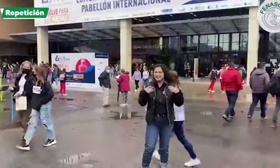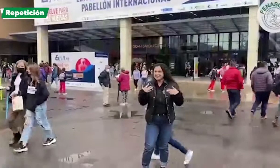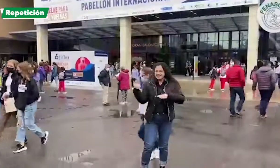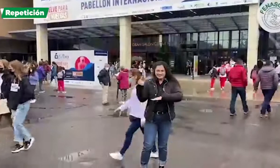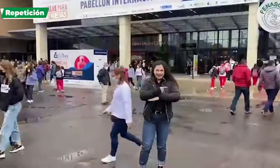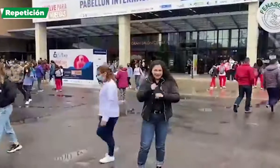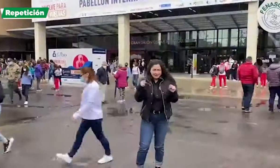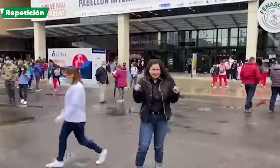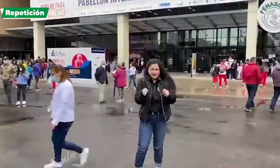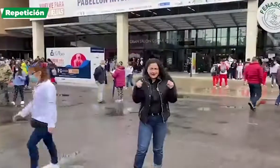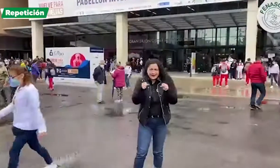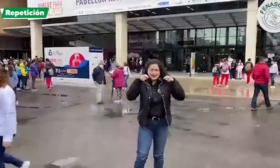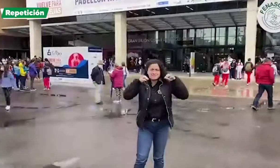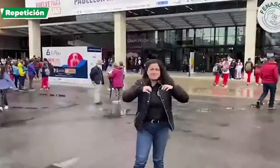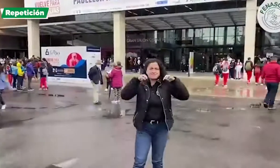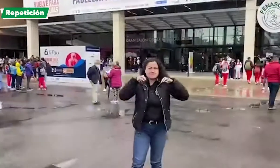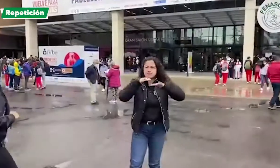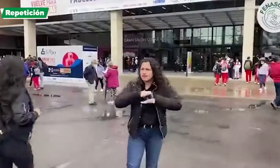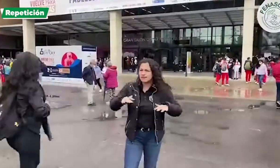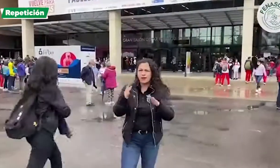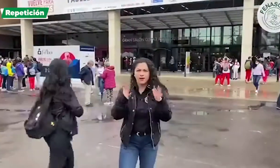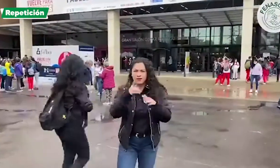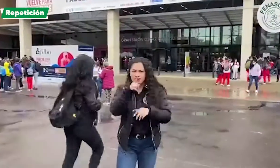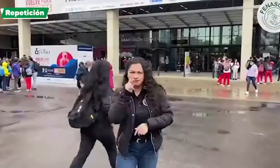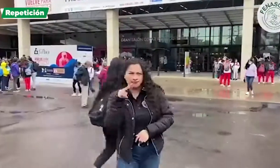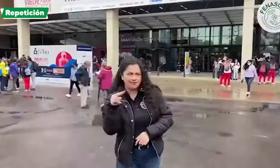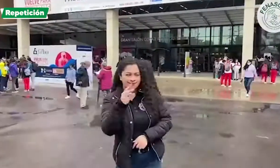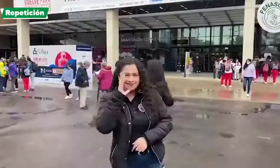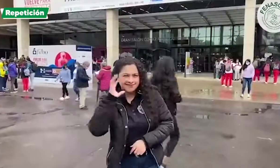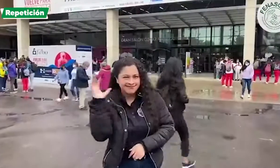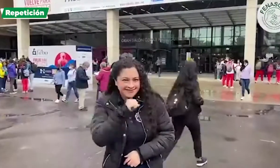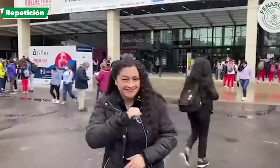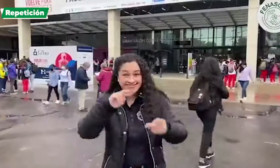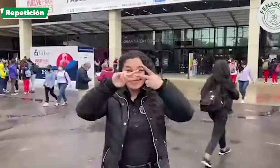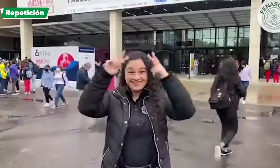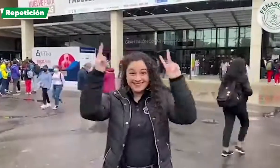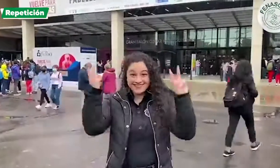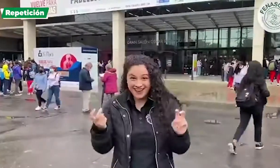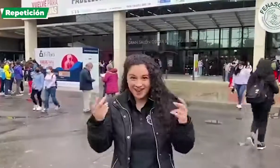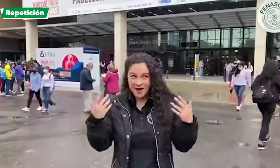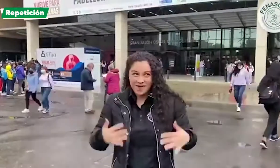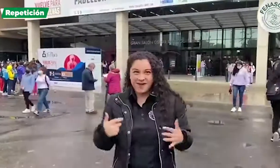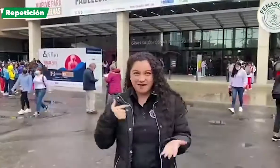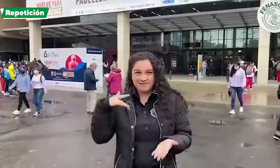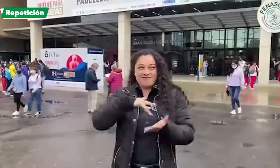un día con mucho frío, está lloviendo Pero esto no ha impedido que las personas lleguen aquí, a la Feria del Libro